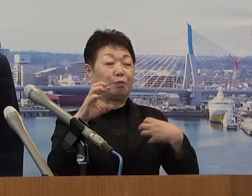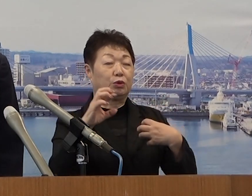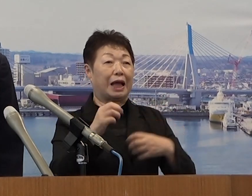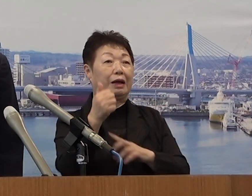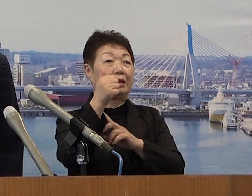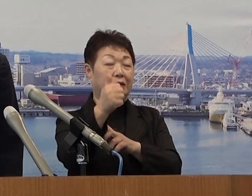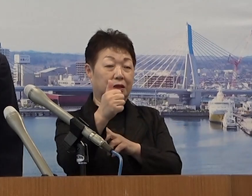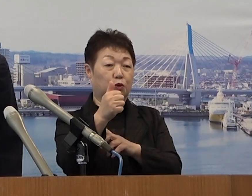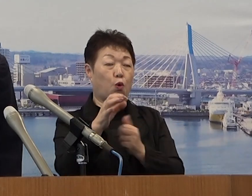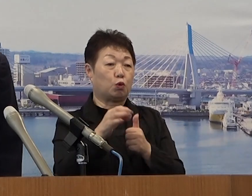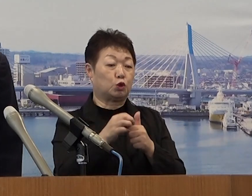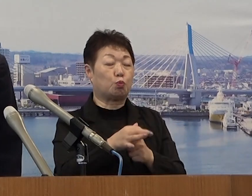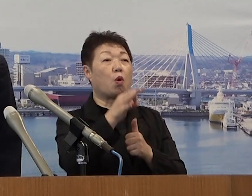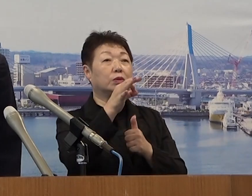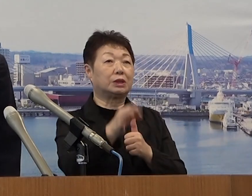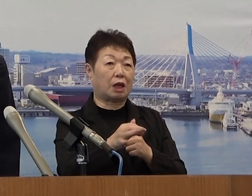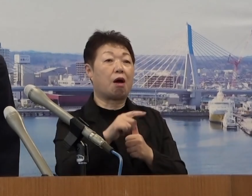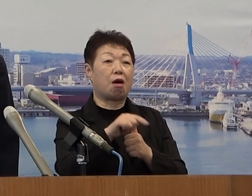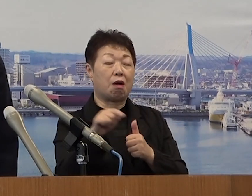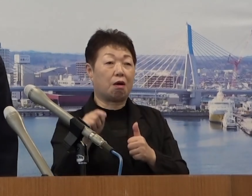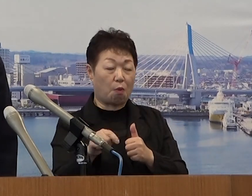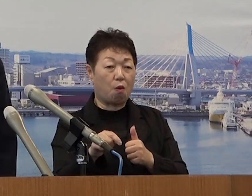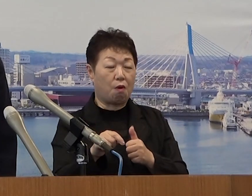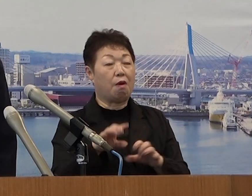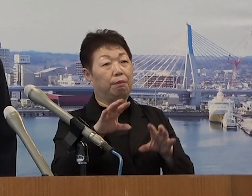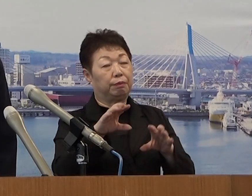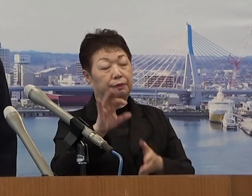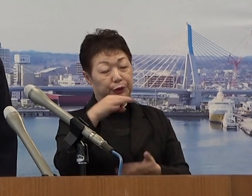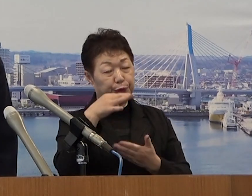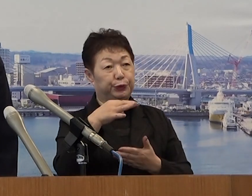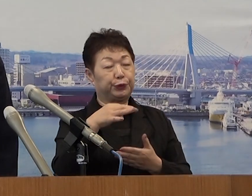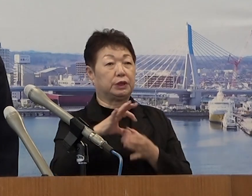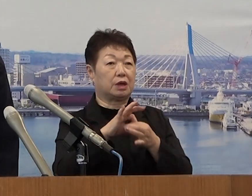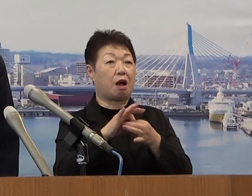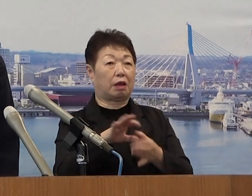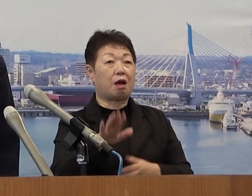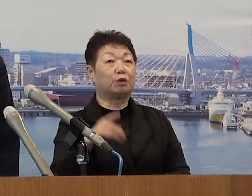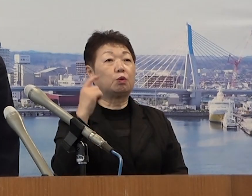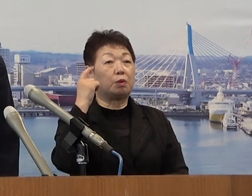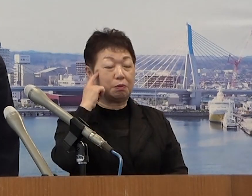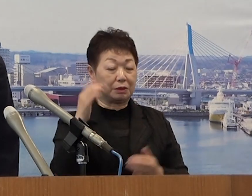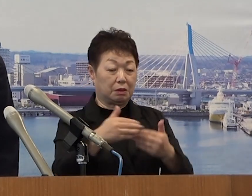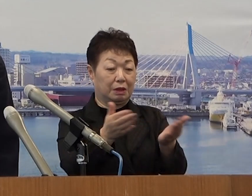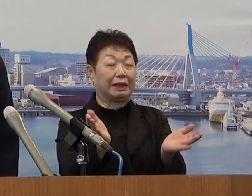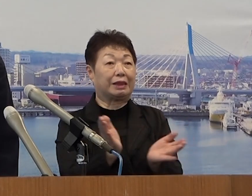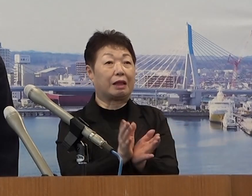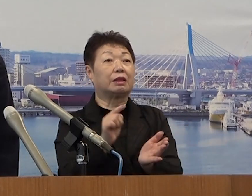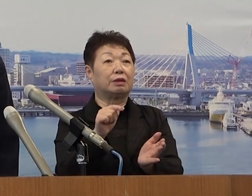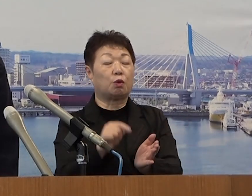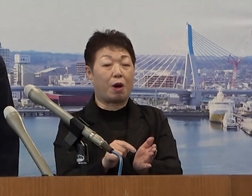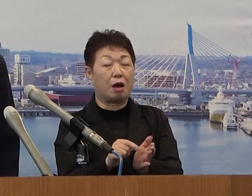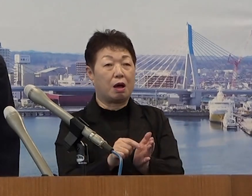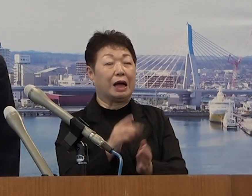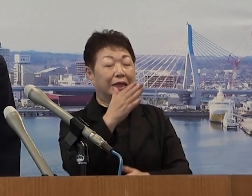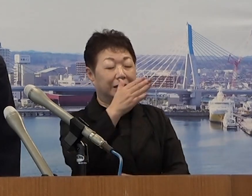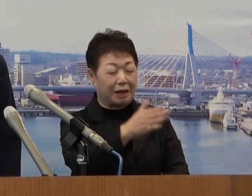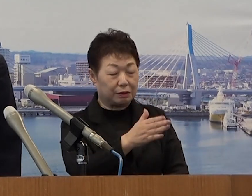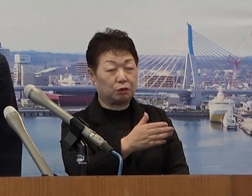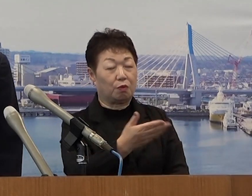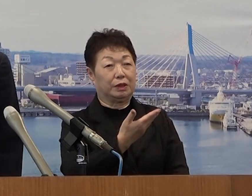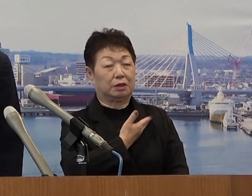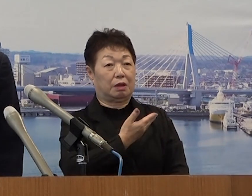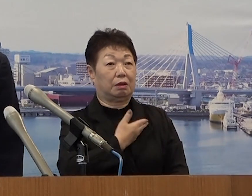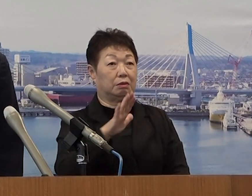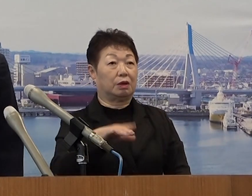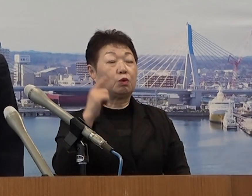スポンサーさんということで、まあ、収入に直結するわけなんですけれども、まあ、団体としてはもちろんその、まあ、依頼する形なんでしょうがない部分もあるとは